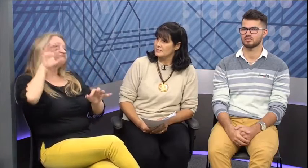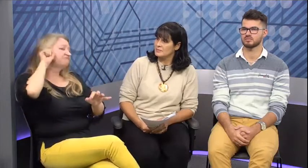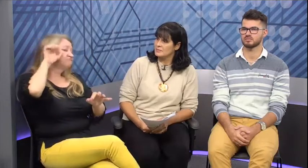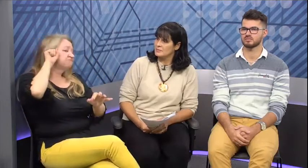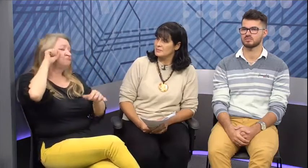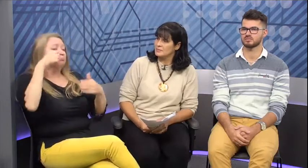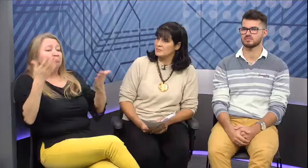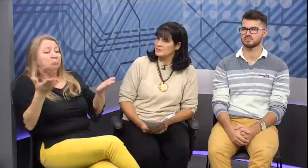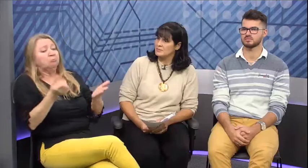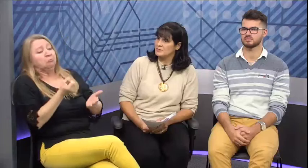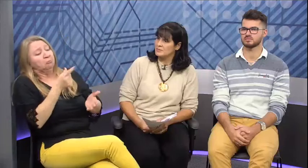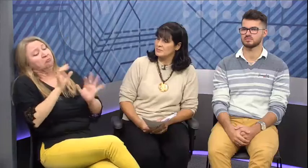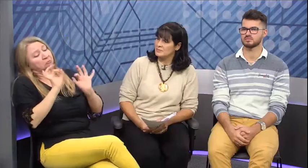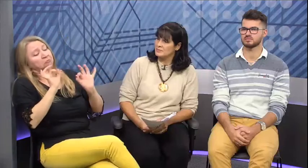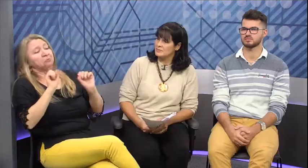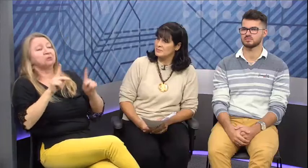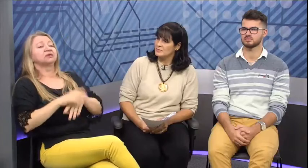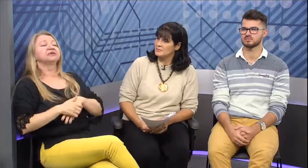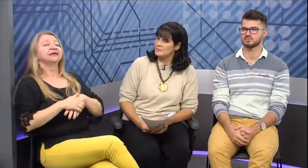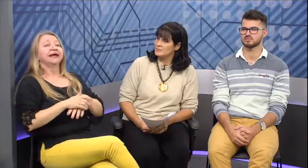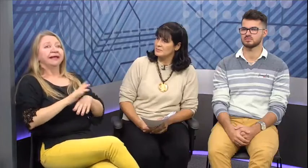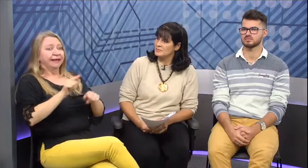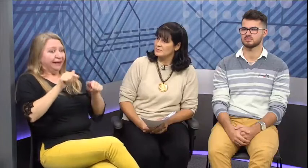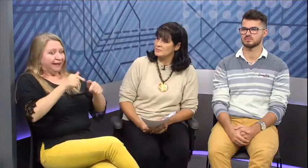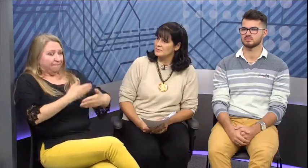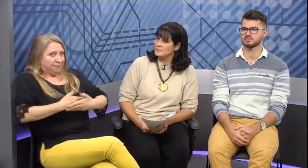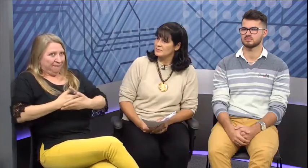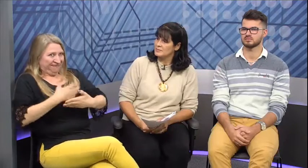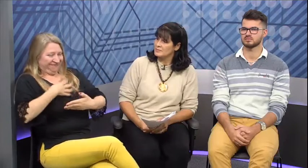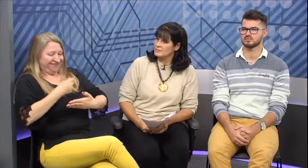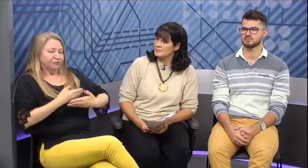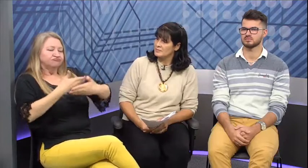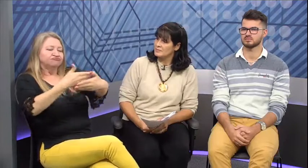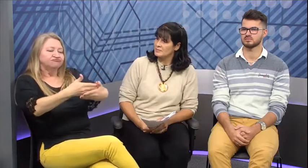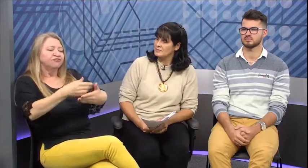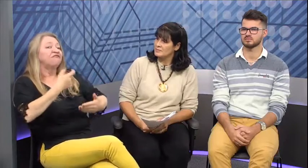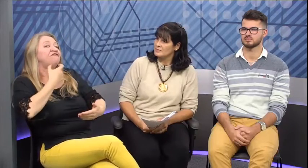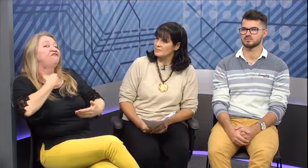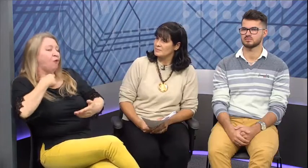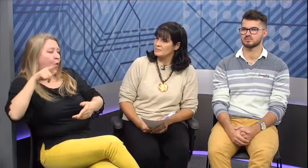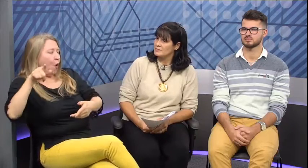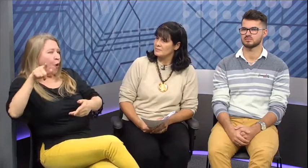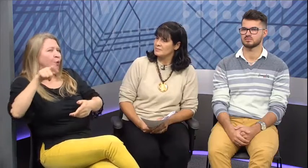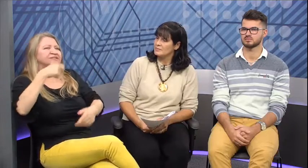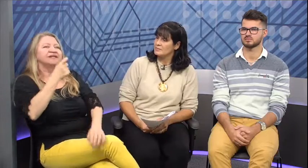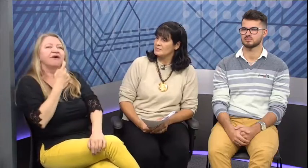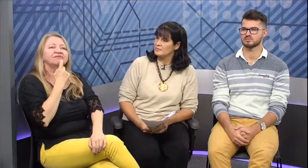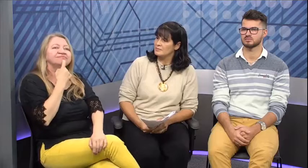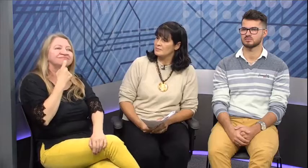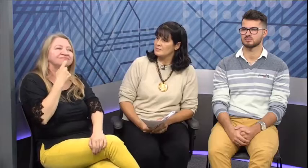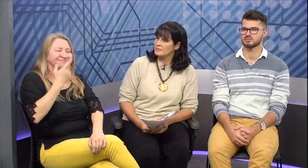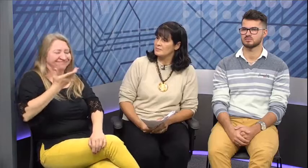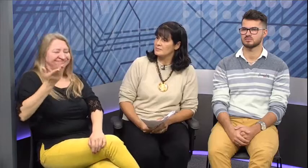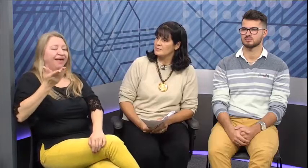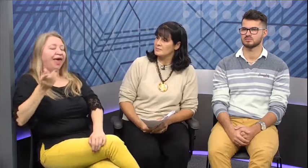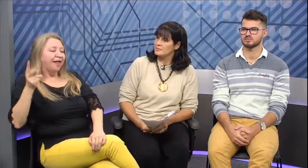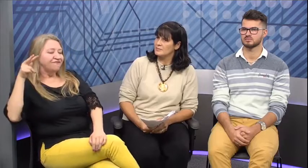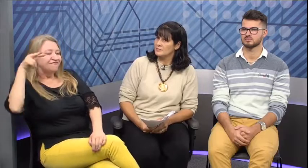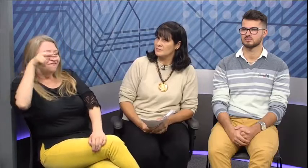E aí foi diagnosticado que ele era ouvinte, não é surdo, meu filho. E aí eu levei ele na fonoterapia, numa